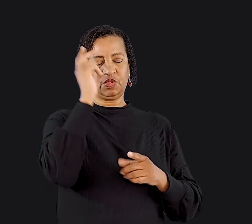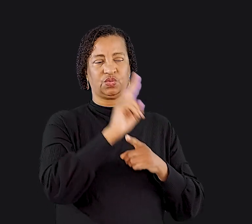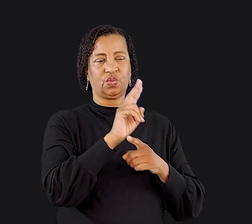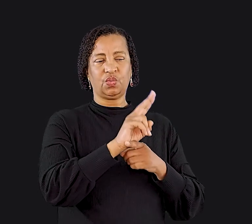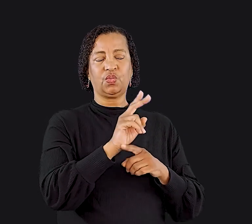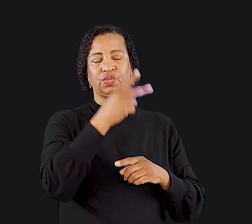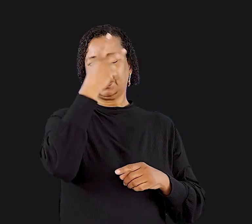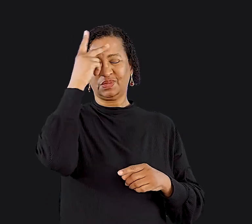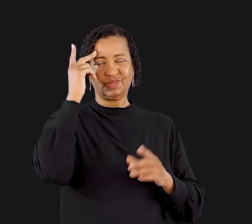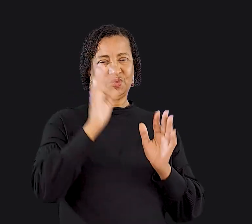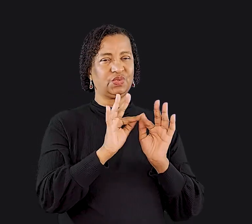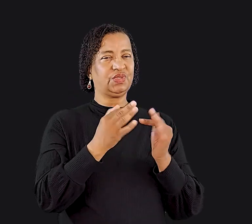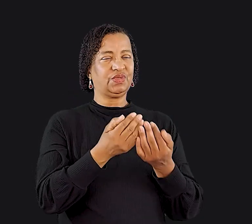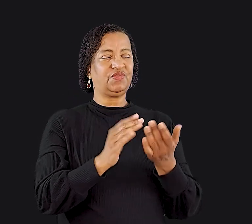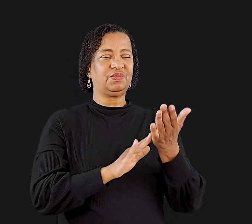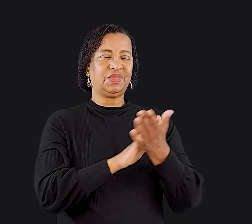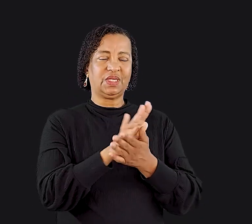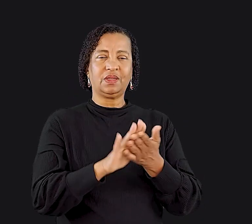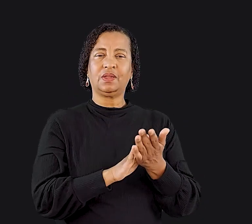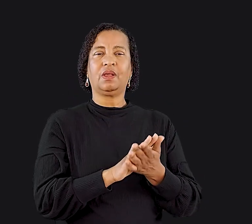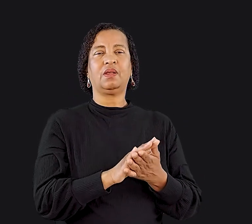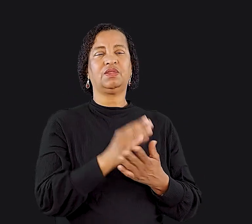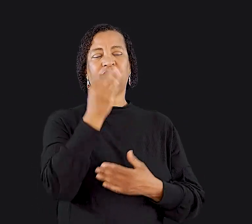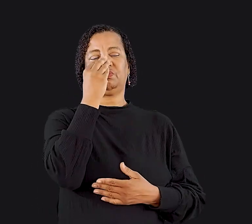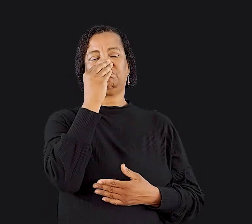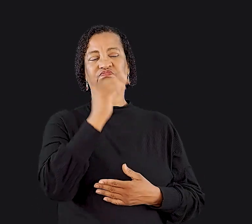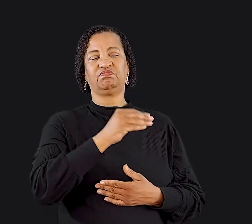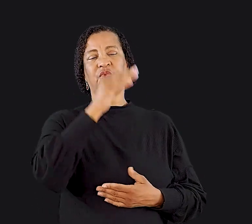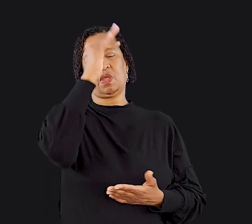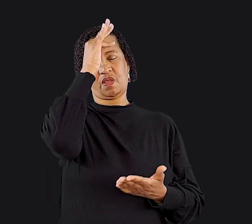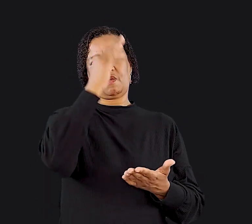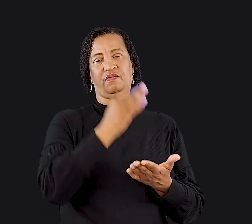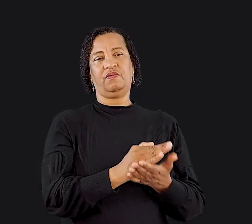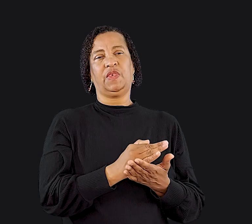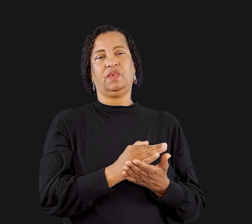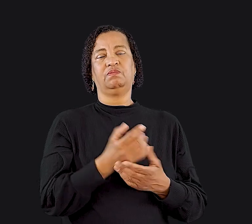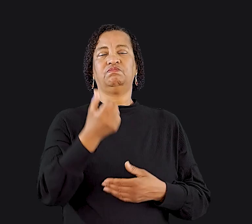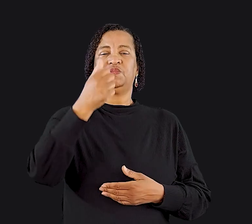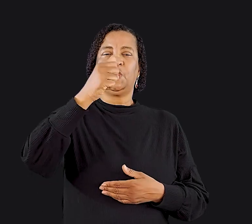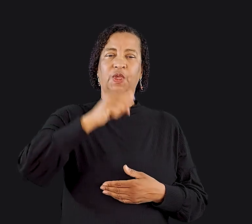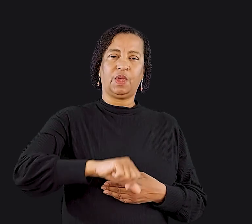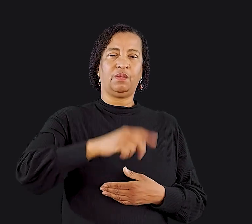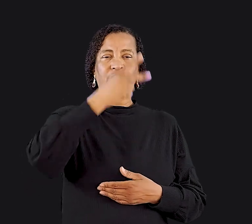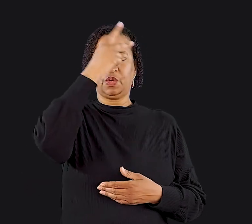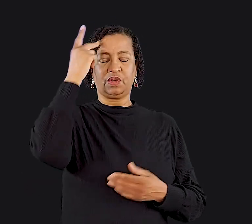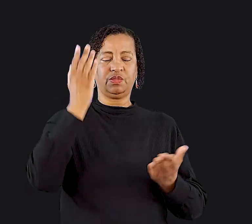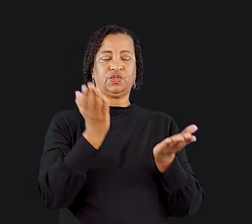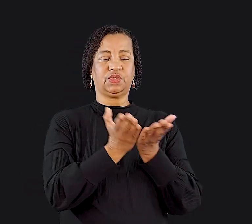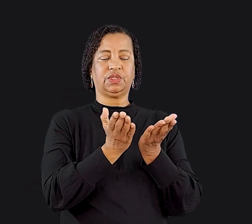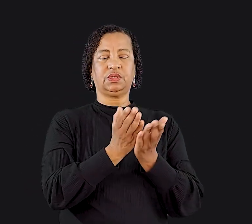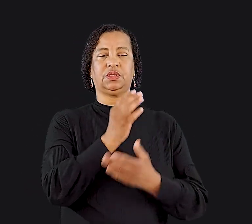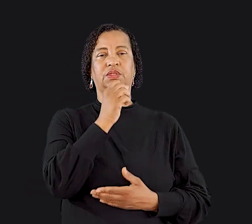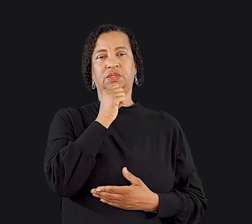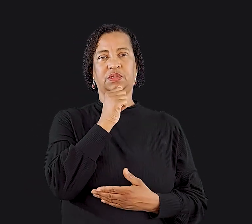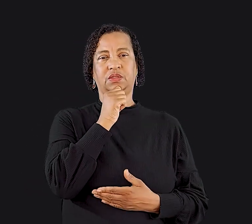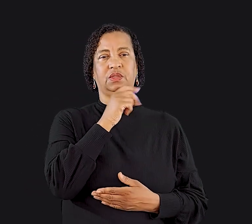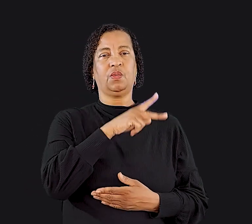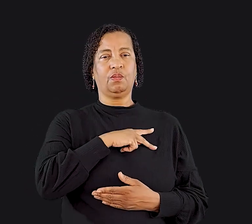e especialmente dos de sua própria família, negou a fé, e é pior que um descrente. Paulo também